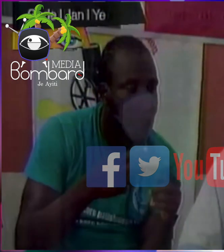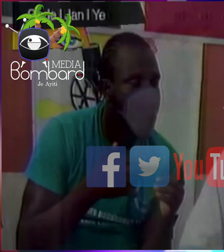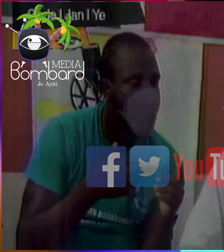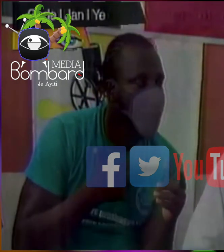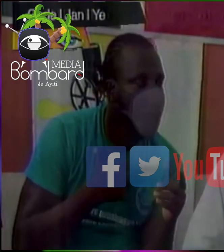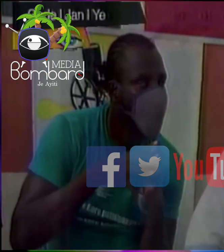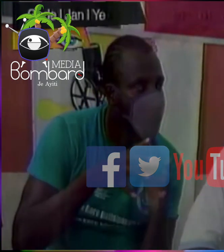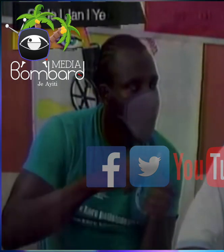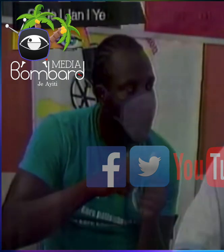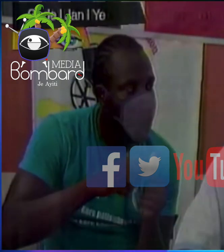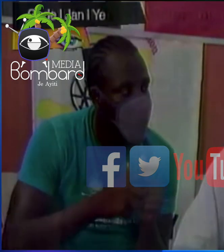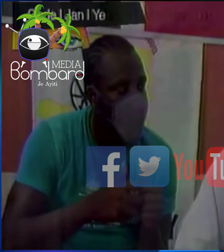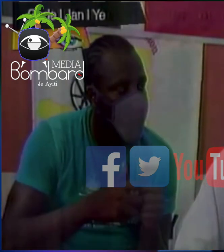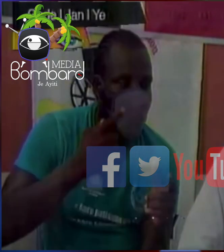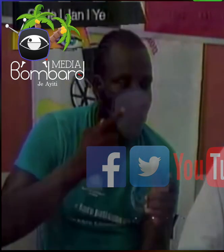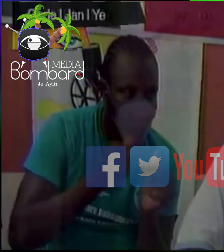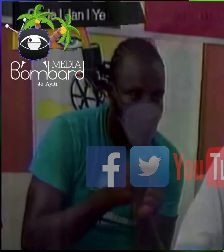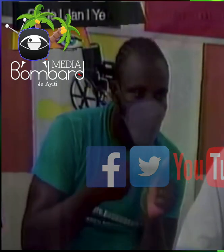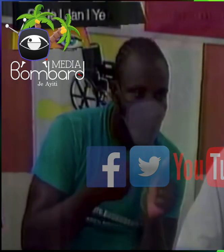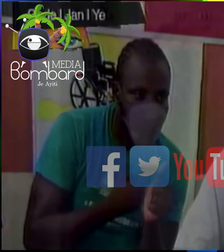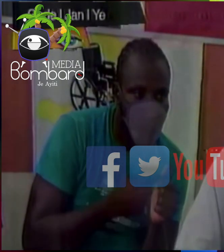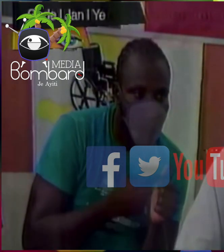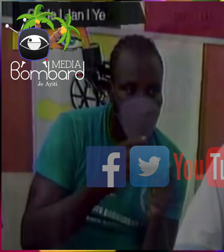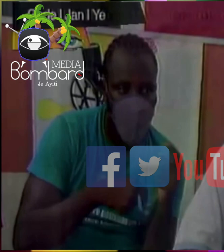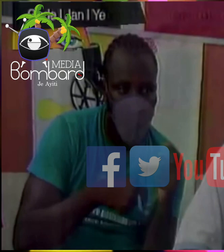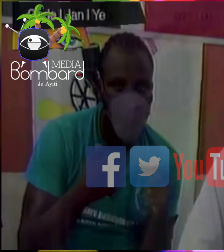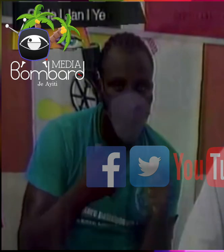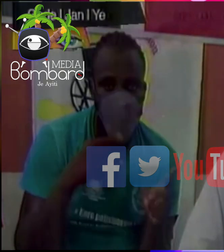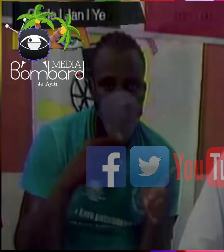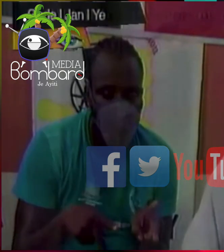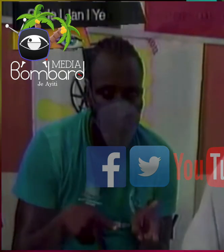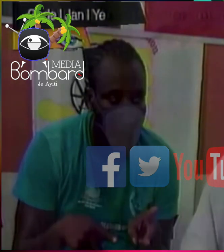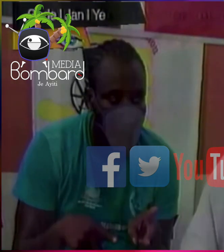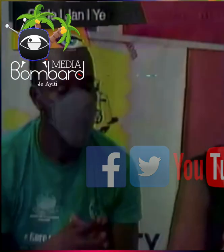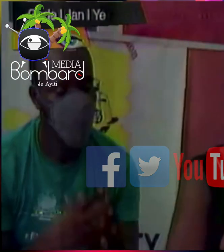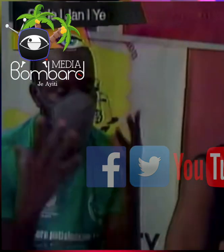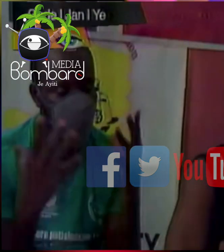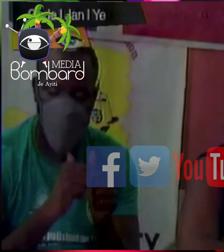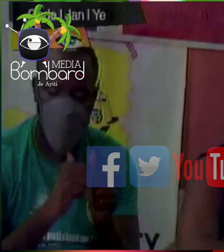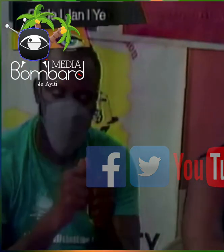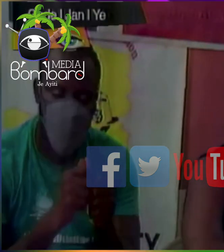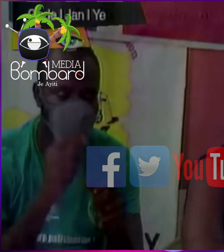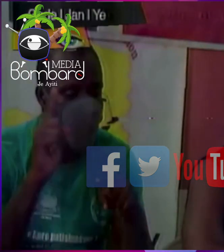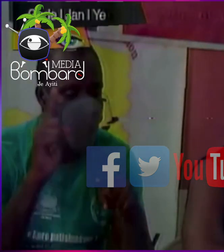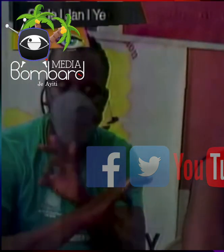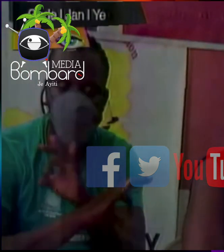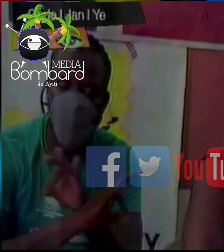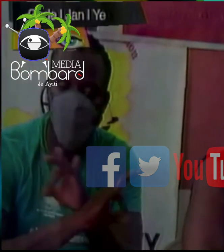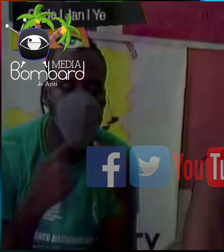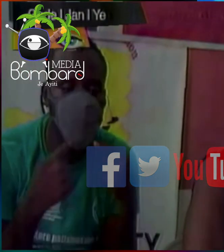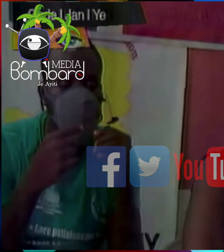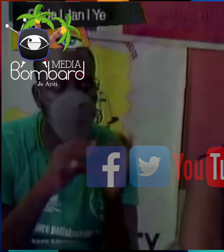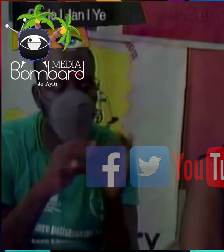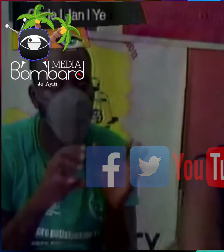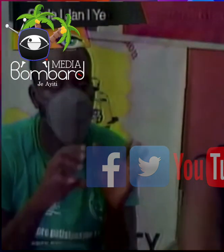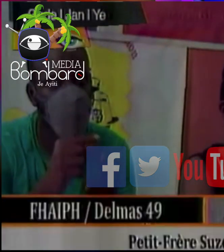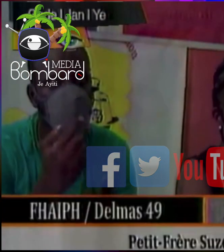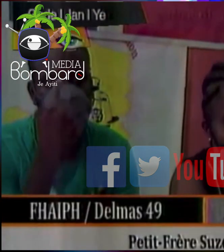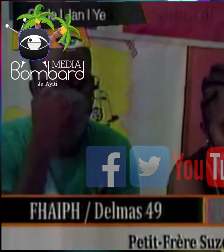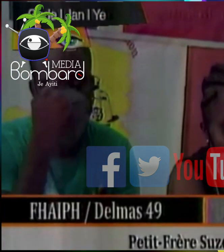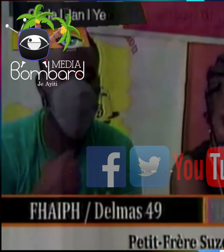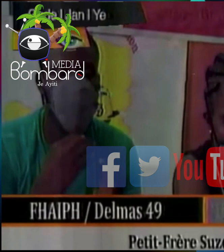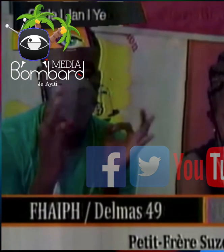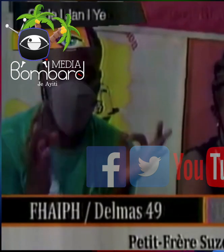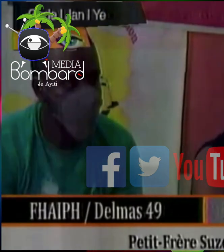on a demandé là maintenant dédommagement, durable, plus vite au plus tard. Moi-même, qui ça m'a demandé? M'a demandé